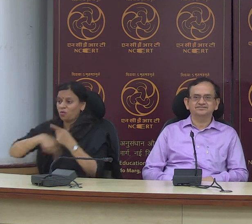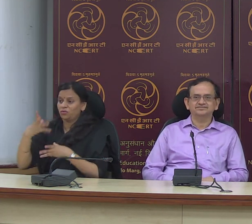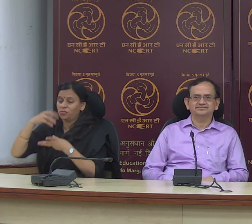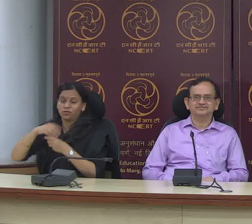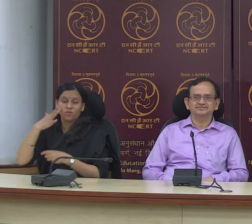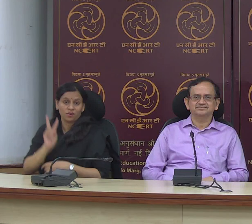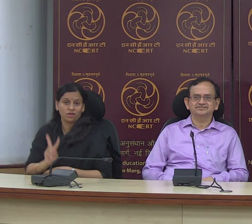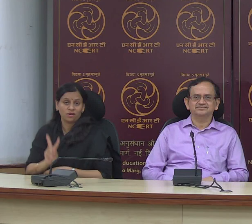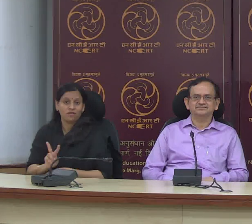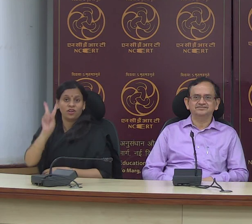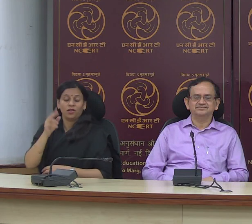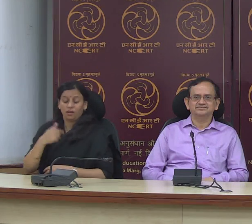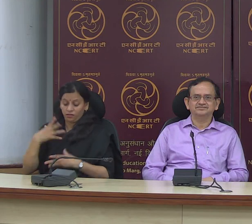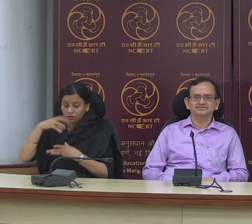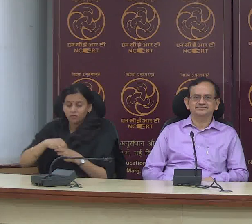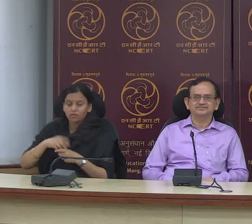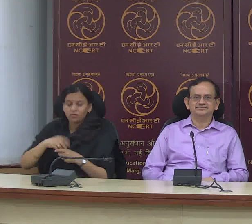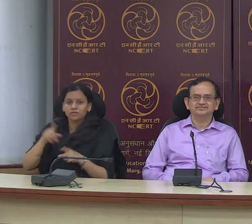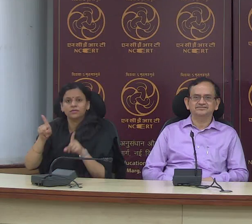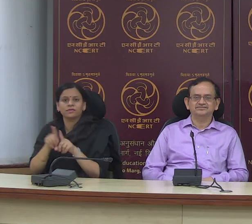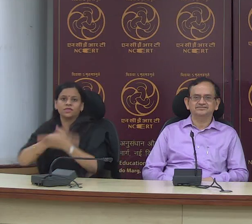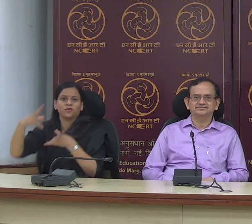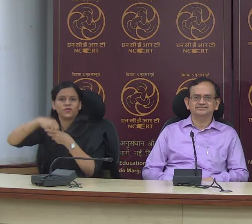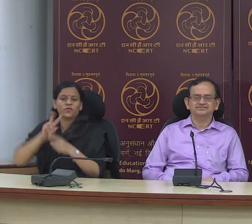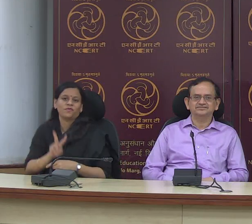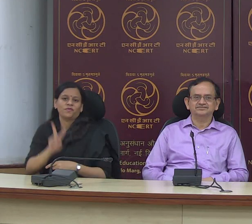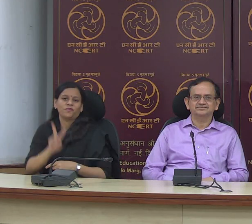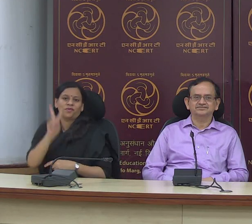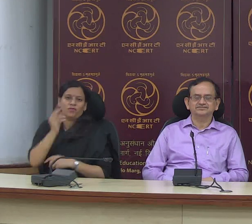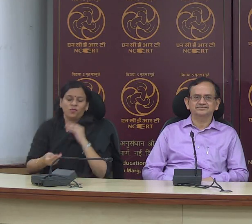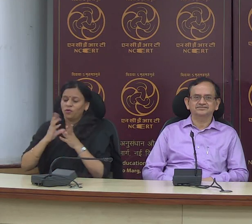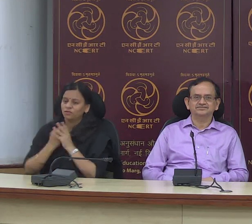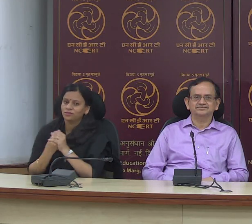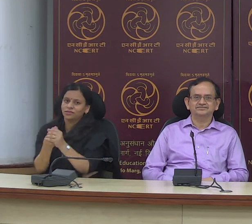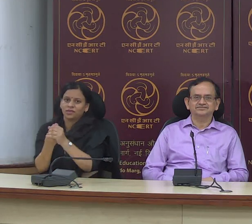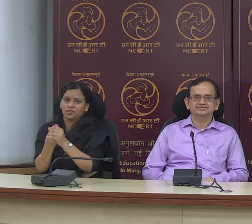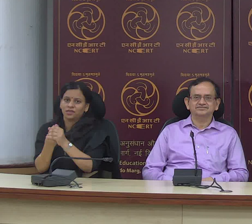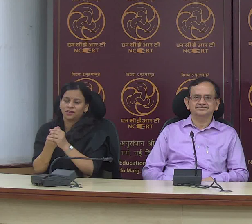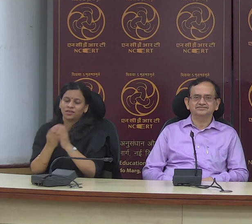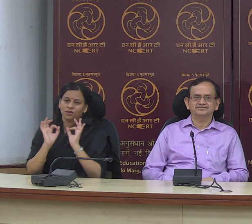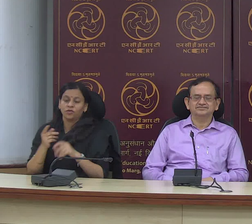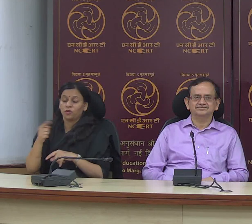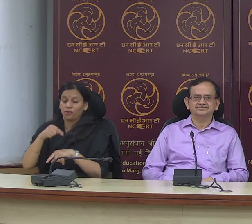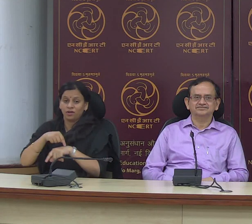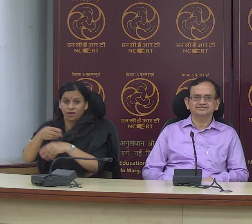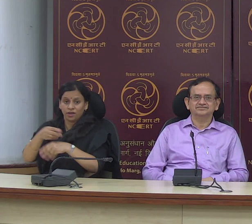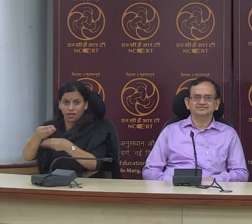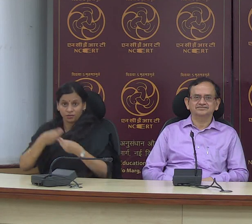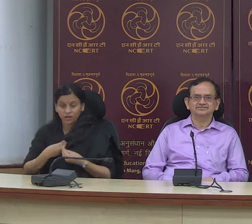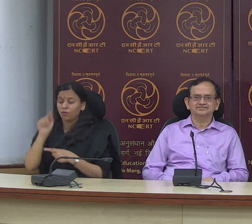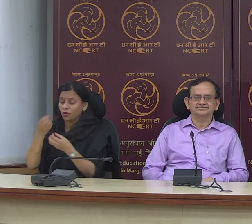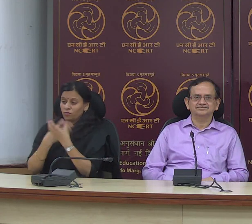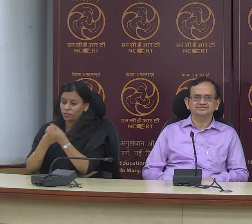उतना ही मायने रखता है जितना हम सबका है, और हम सब साथ मिलकर आगे बढ़ेंगे। आपने अपना ये समय दिया और इतनी सारी बातों से हमको अवगत